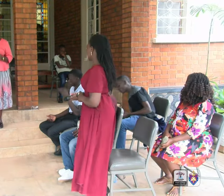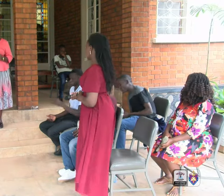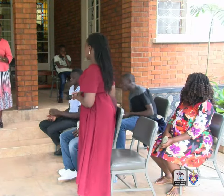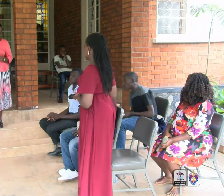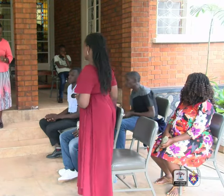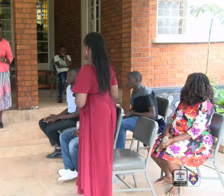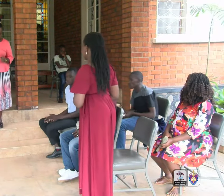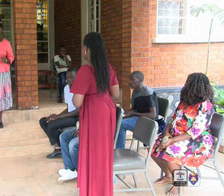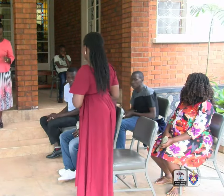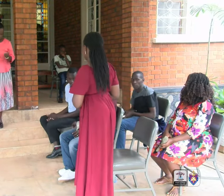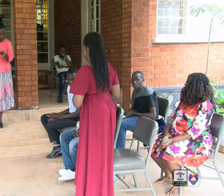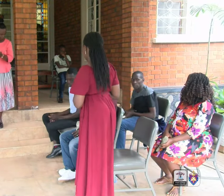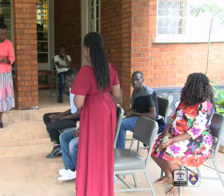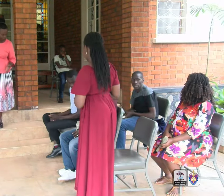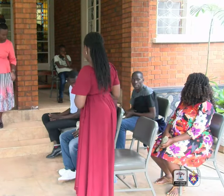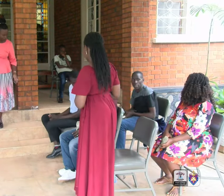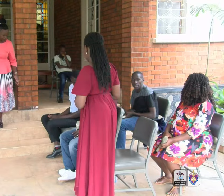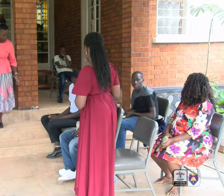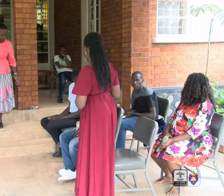Aleluya.